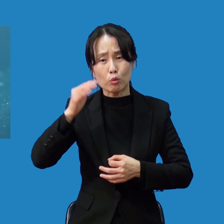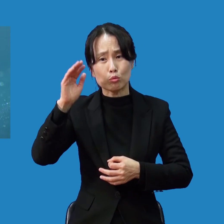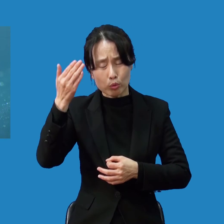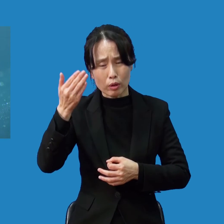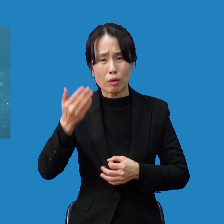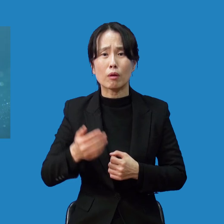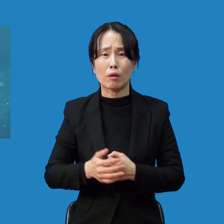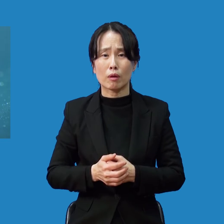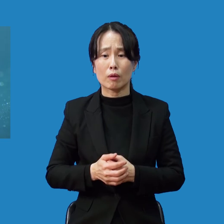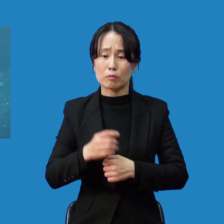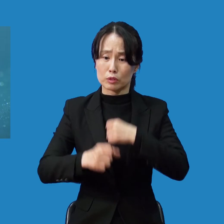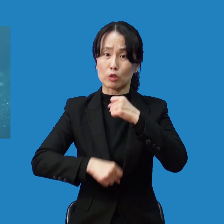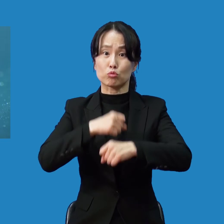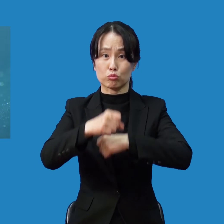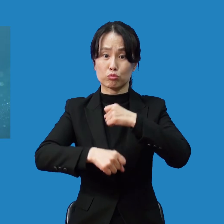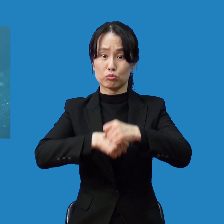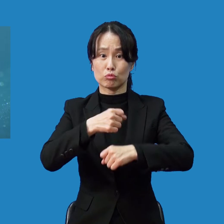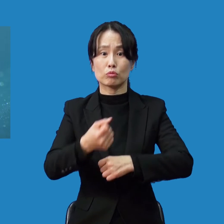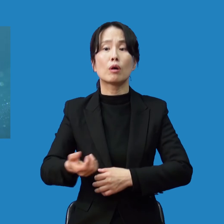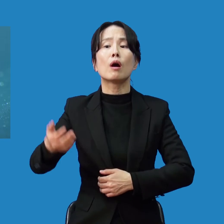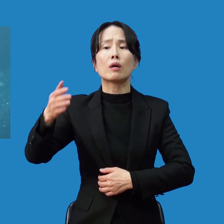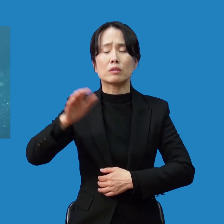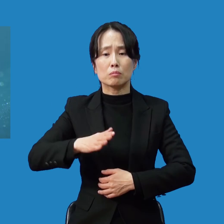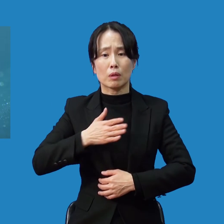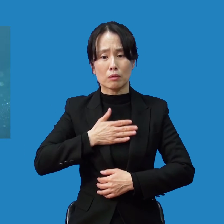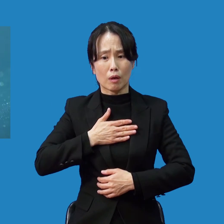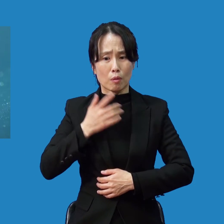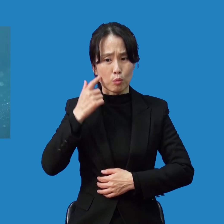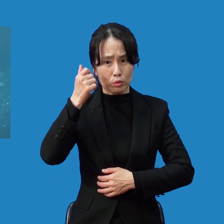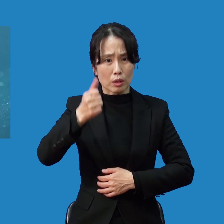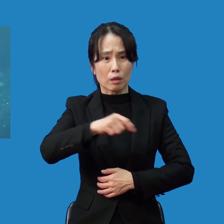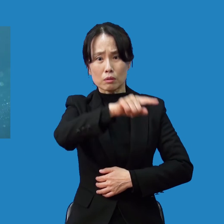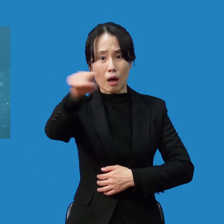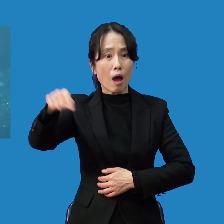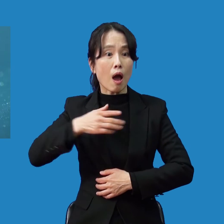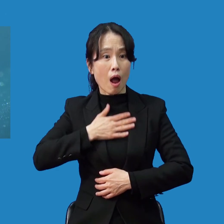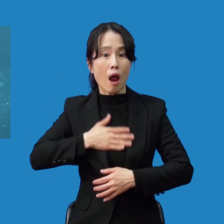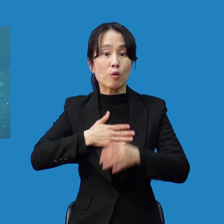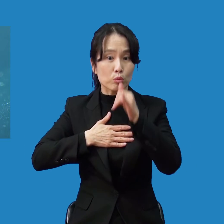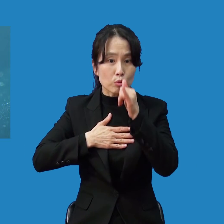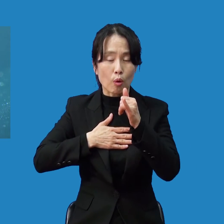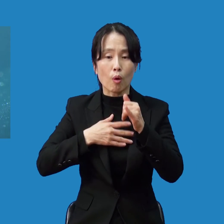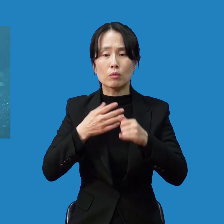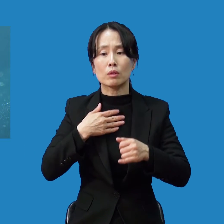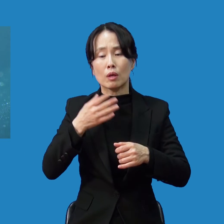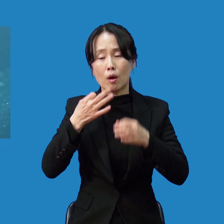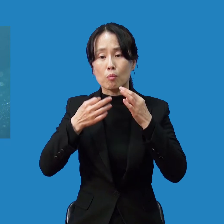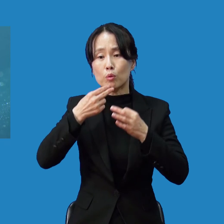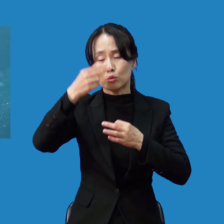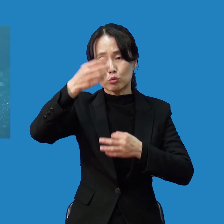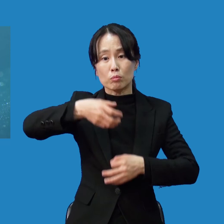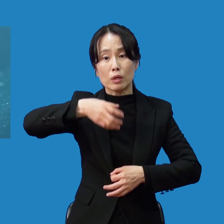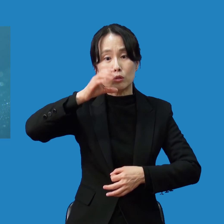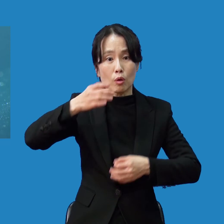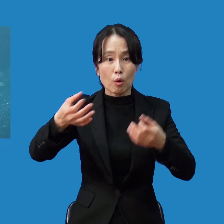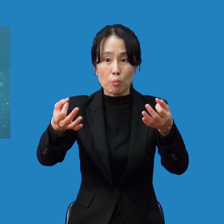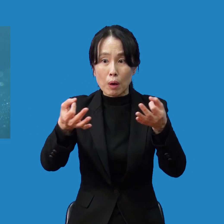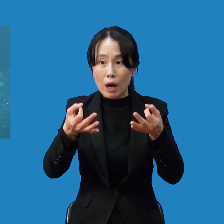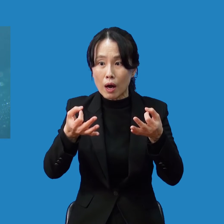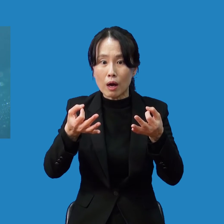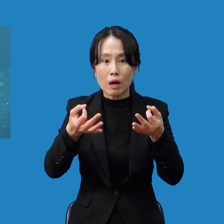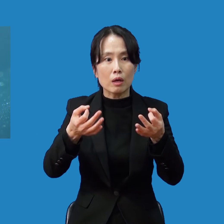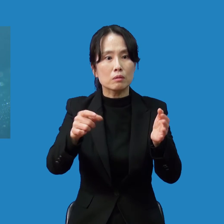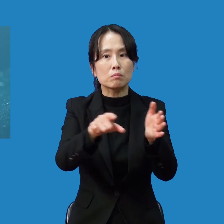자유가 다른 사람을 시험 들게 만들 수 있습니다. 실족하게 만들 수 있습니다. 목사가 포도주 홀짝 하는 것을